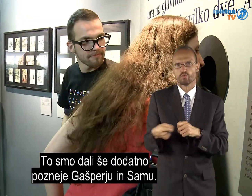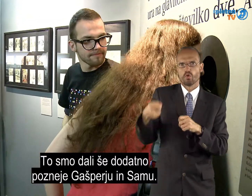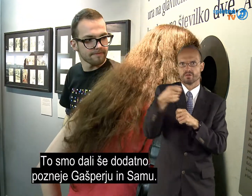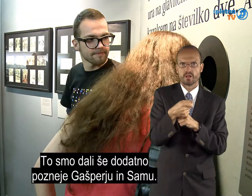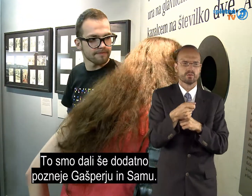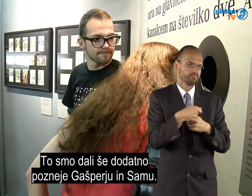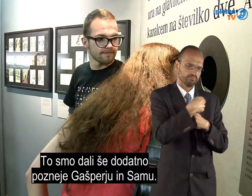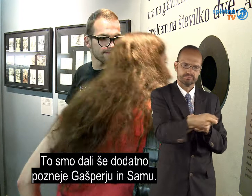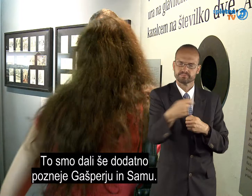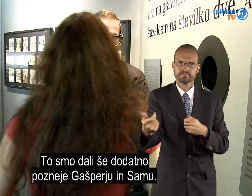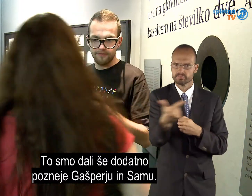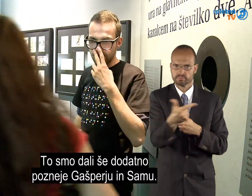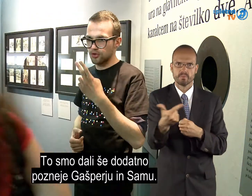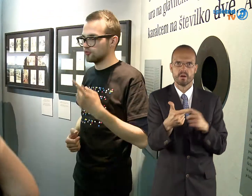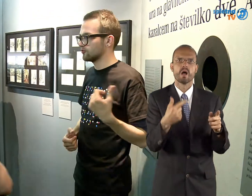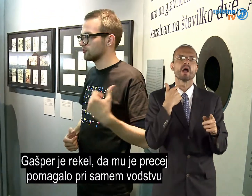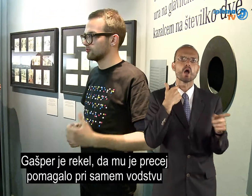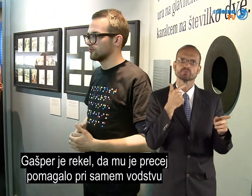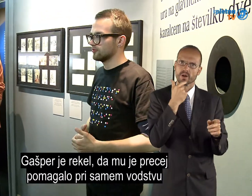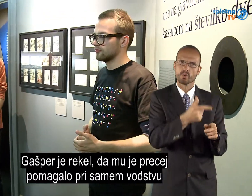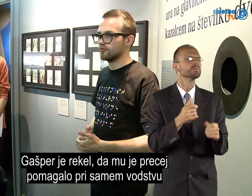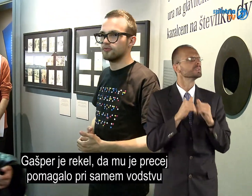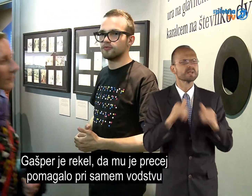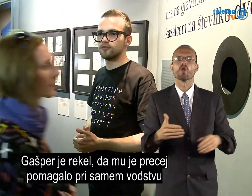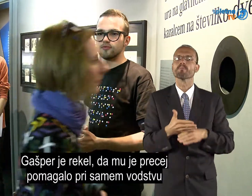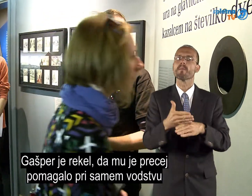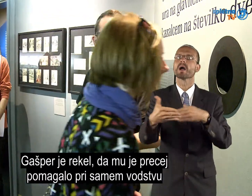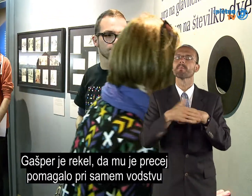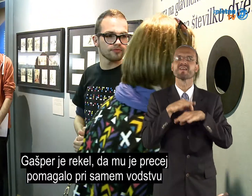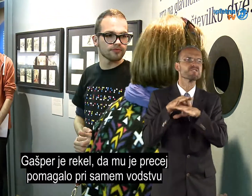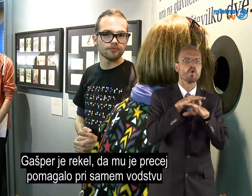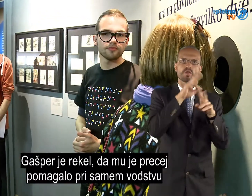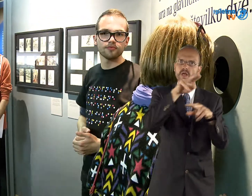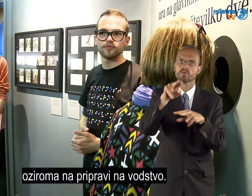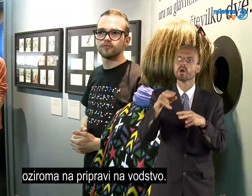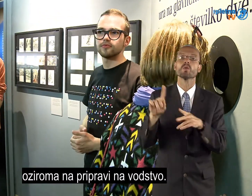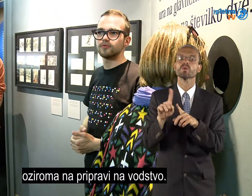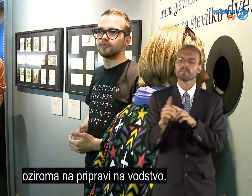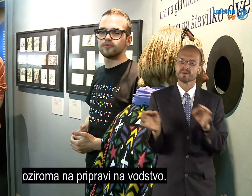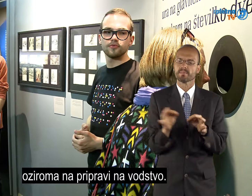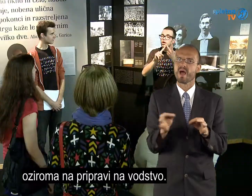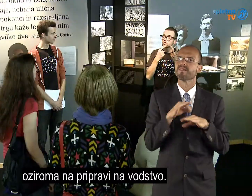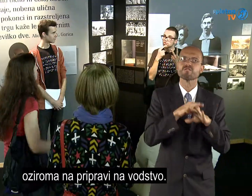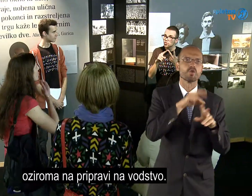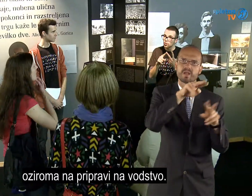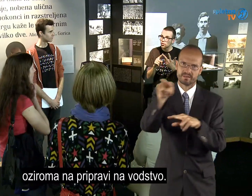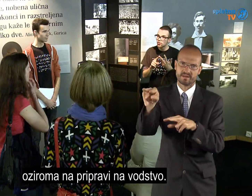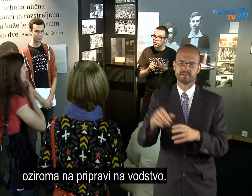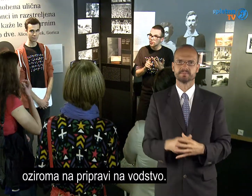pa tudi še dodatno Gašperju in Samotu, in Gašper je rekel, da mu je precej pomagal pri samem vodstvu, ali pripravi na